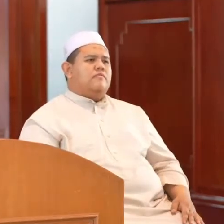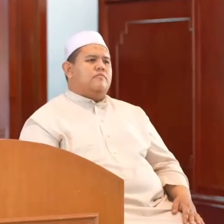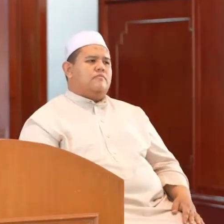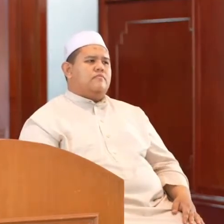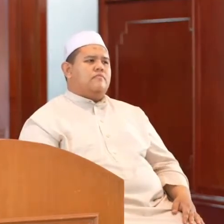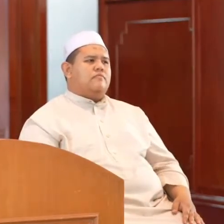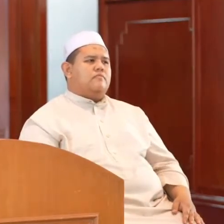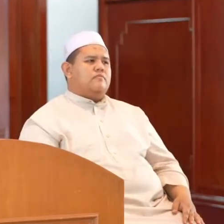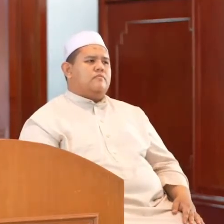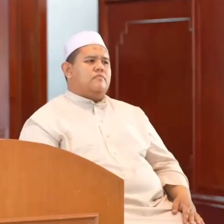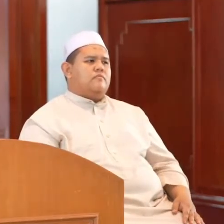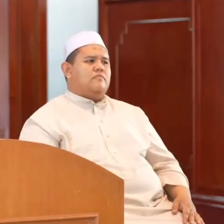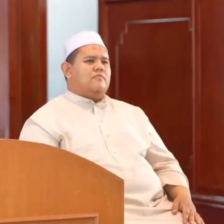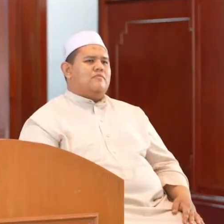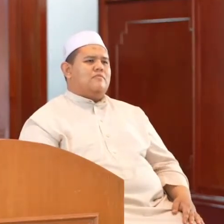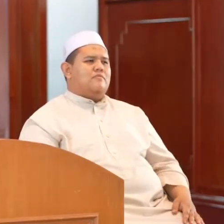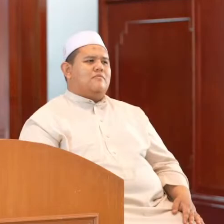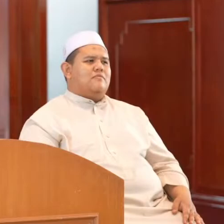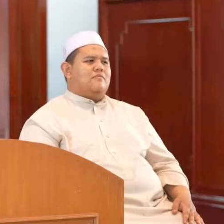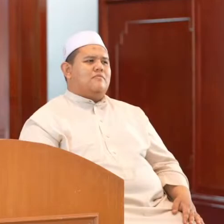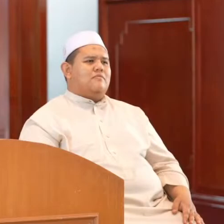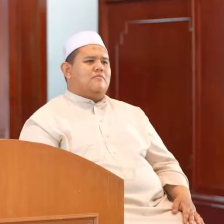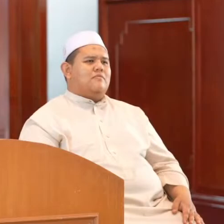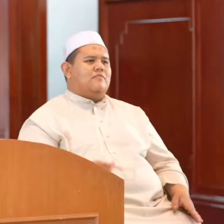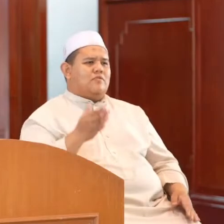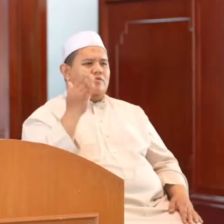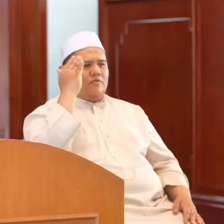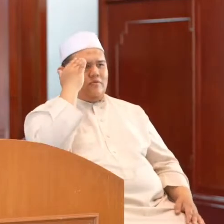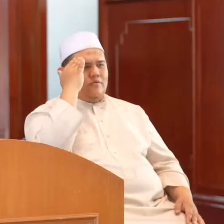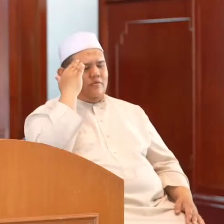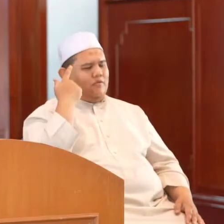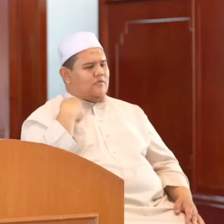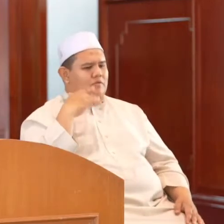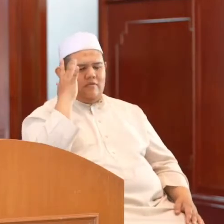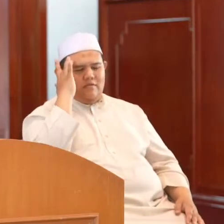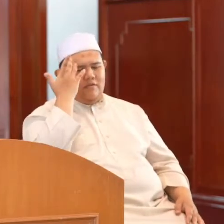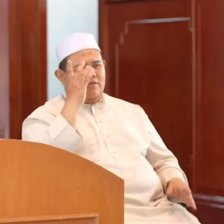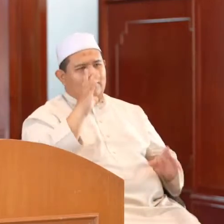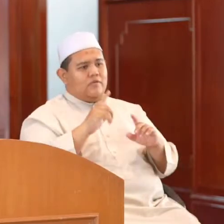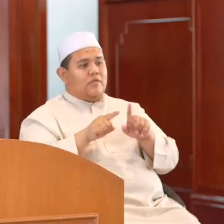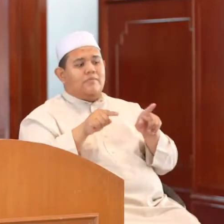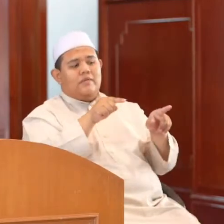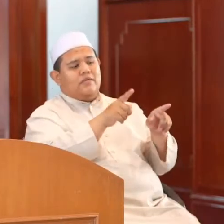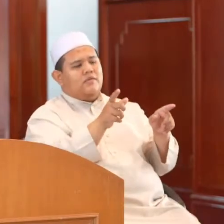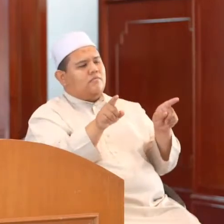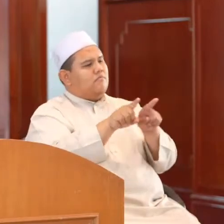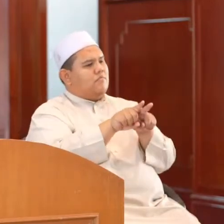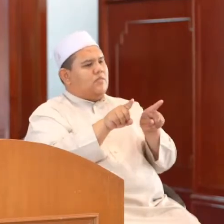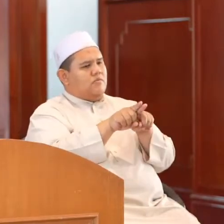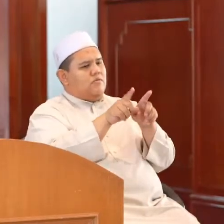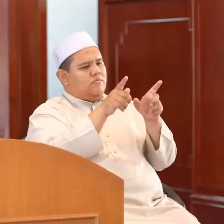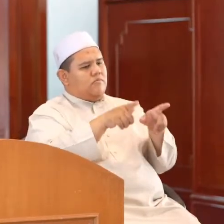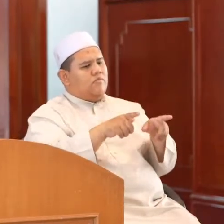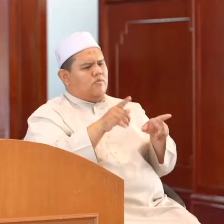bahasa bro lah, hey bro. Ni orang tahulah cara, kita tak tahu kala. Dia ada istilah dia